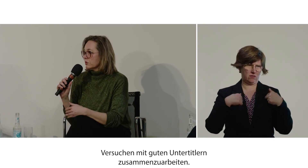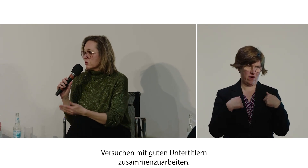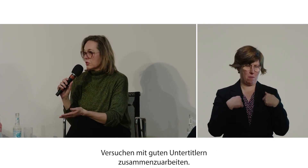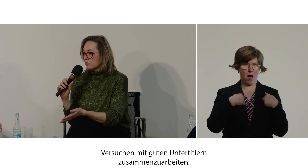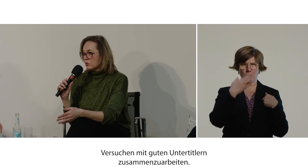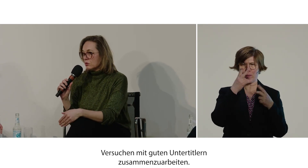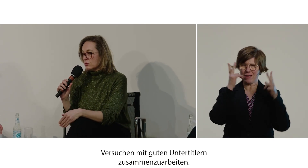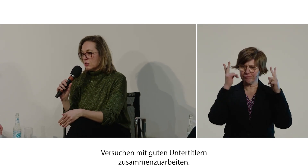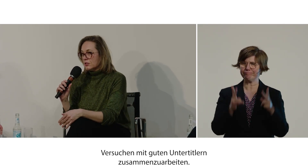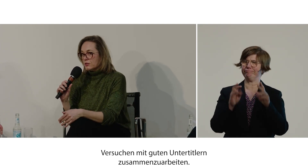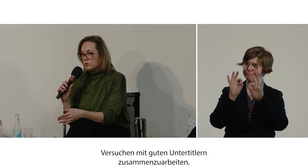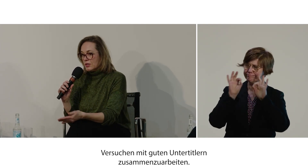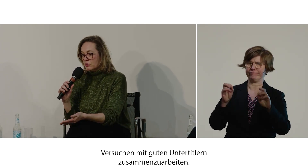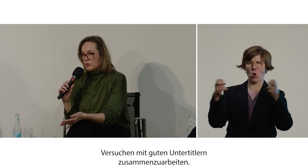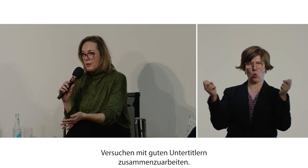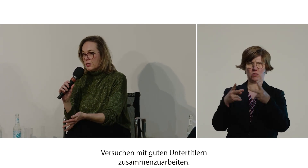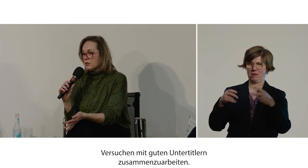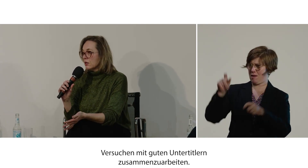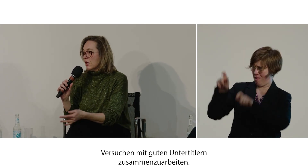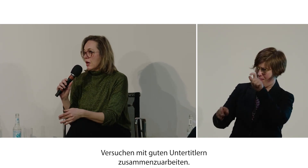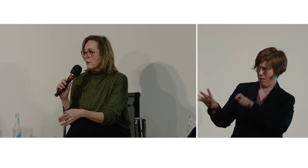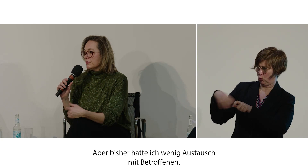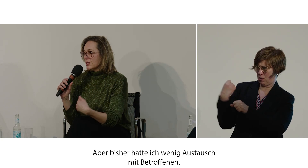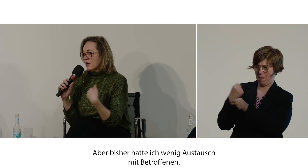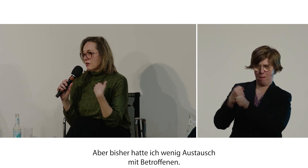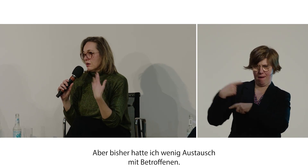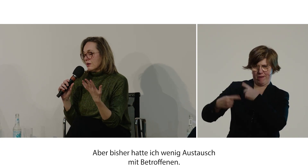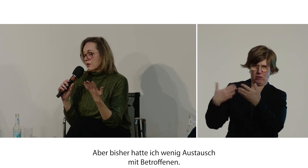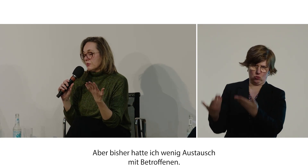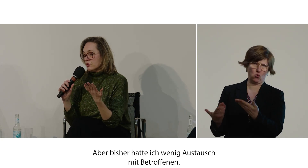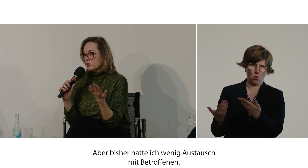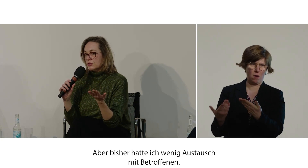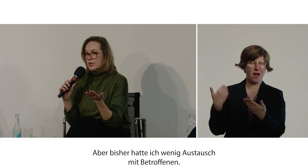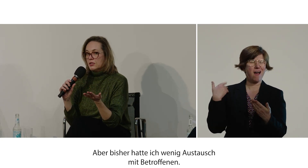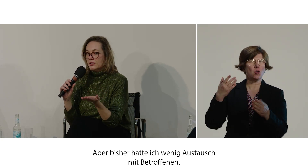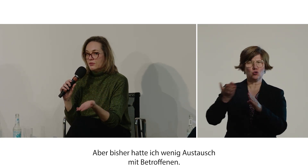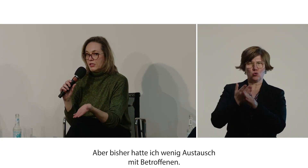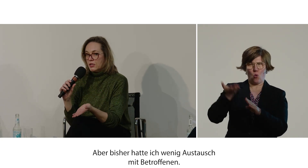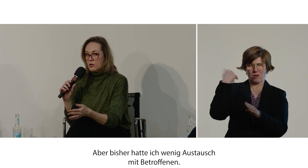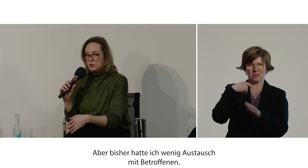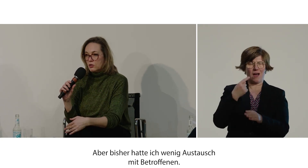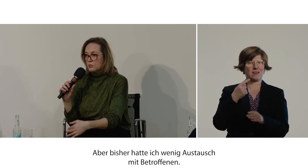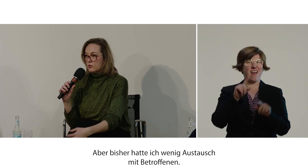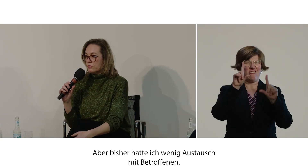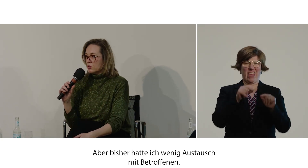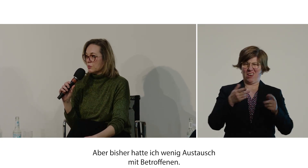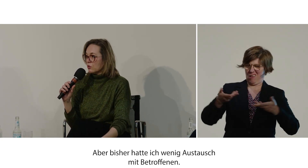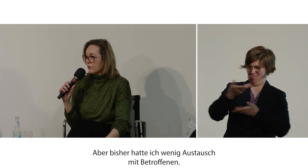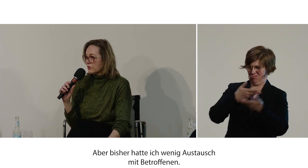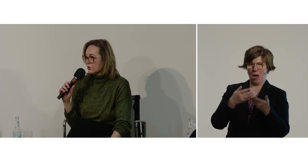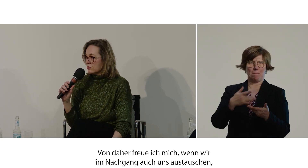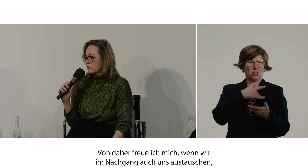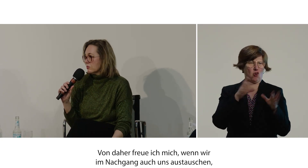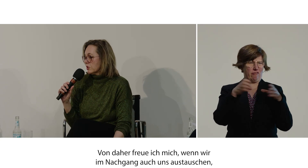versuchen mit wirklich guten Untertitlern zusammenzuarbeiten. Aber bisher, habe ich vorhin schon gesagt, hatte ich wenig Austausch mit wirklich